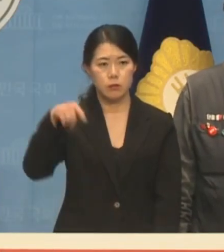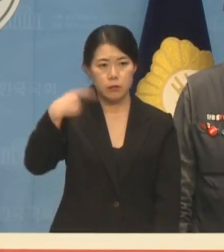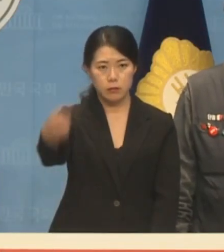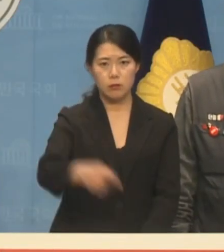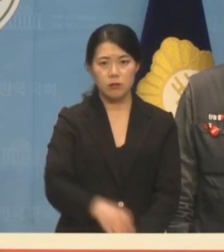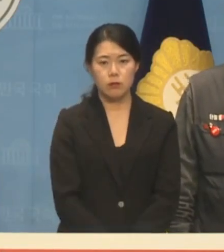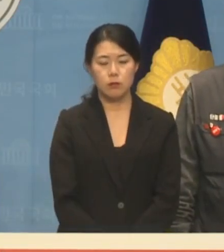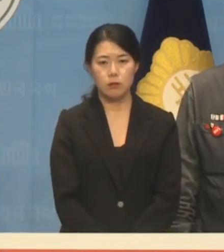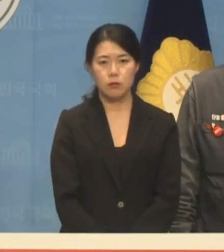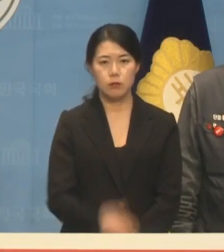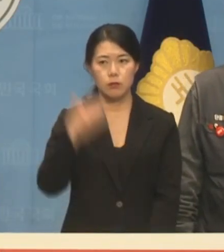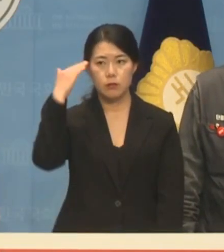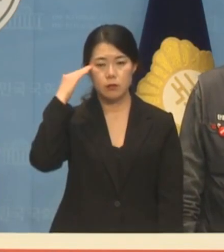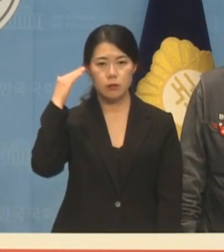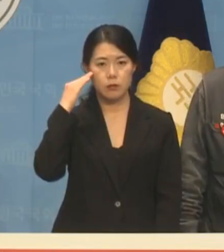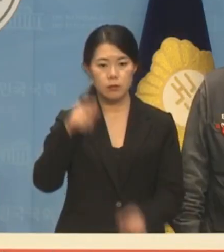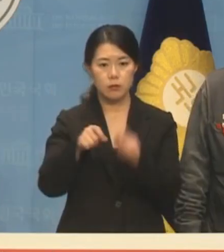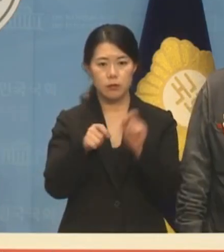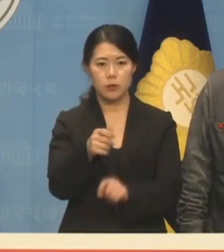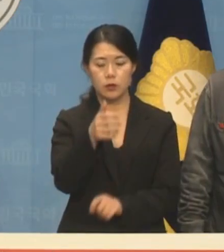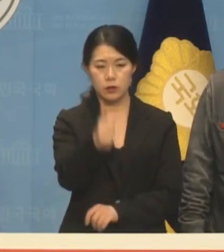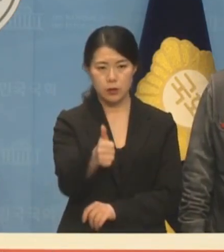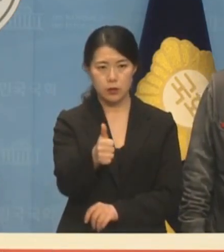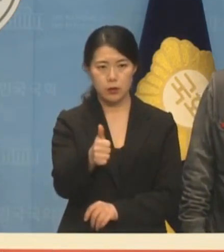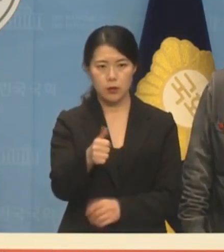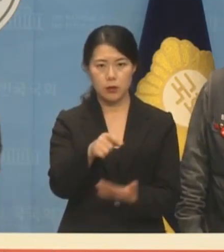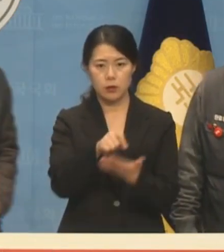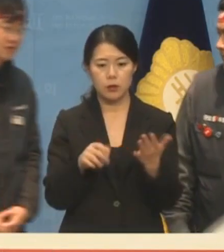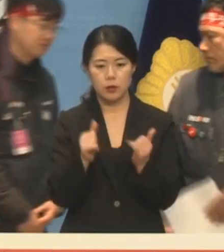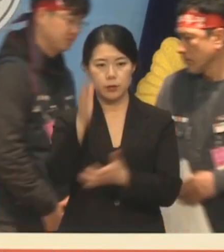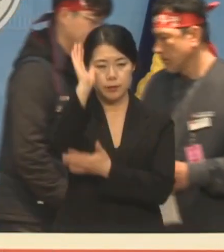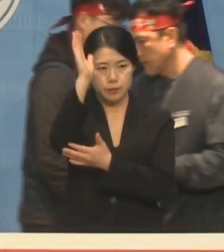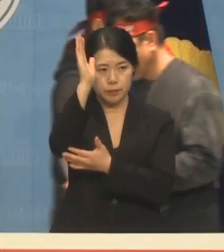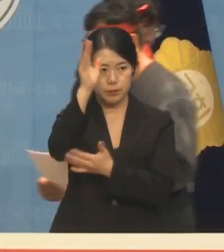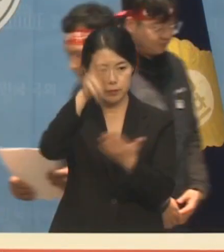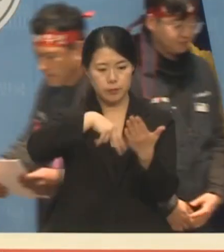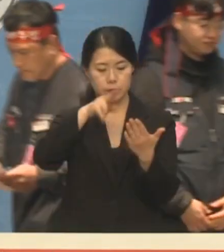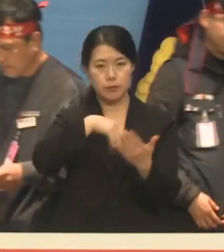다음으로는 한묵 지회장님의 기자회견문 낭독이 있겠습니다.